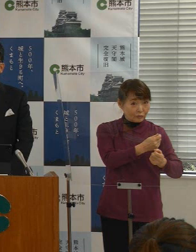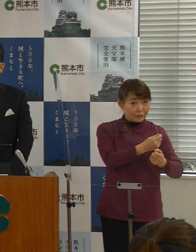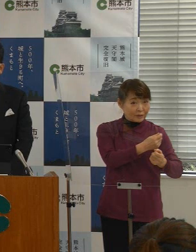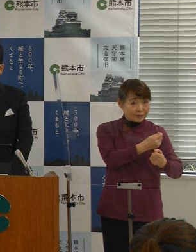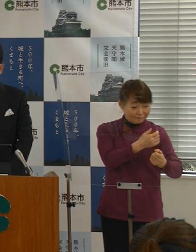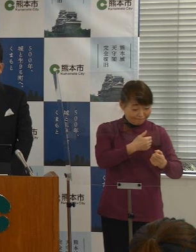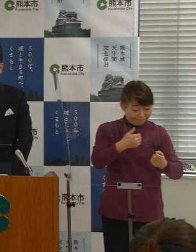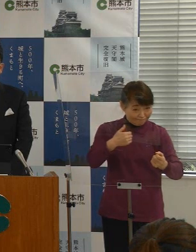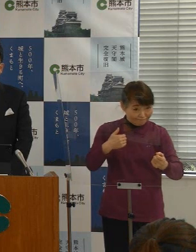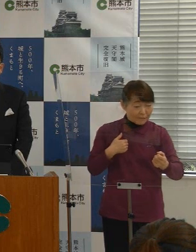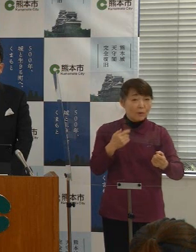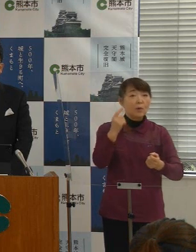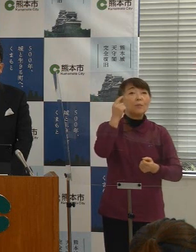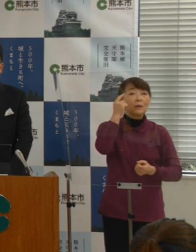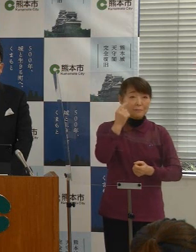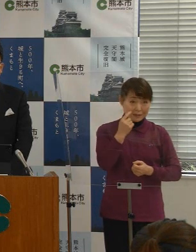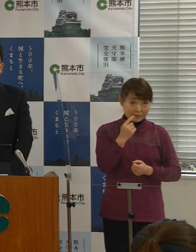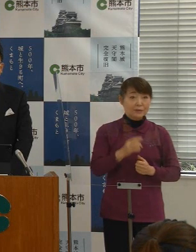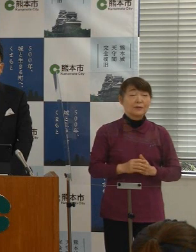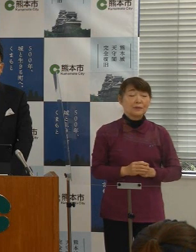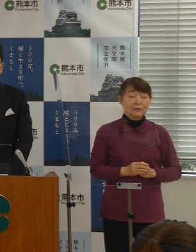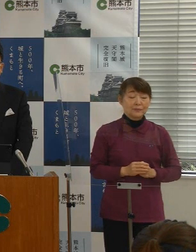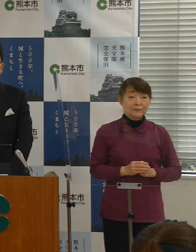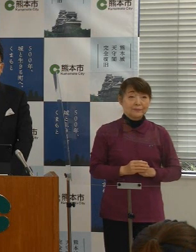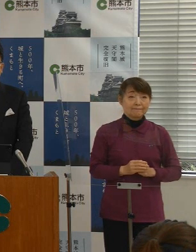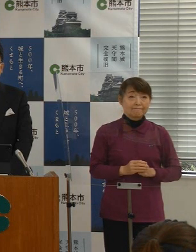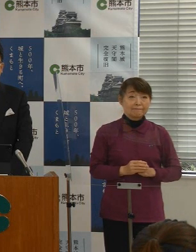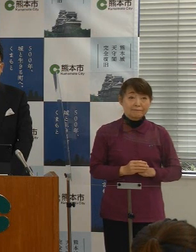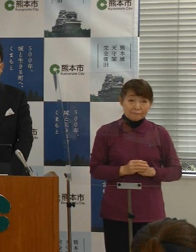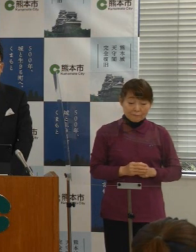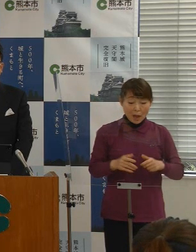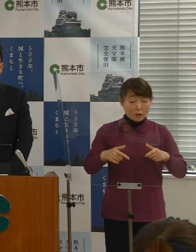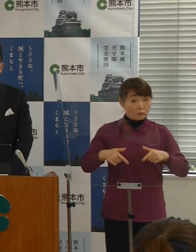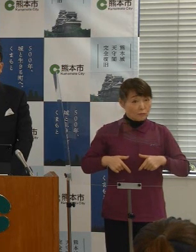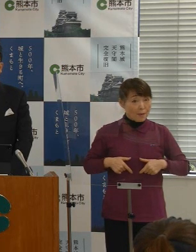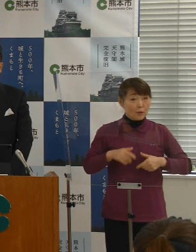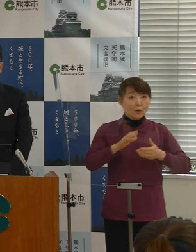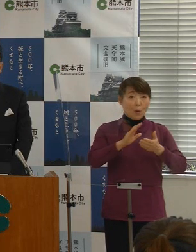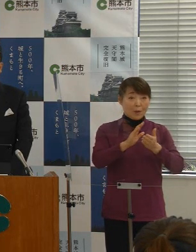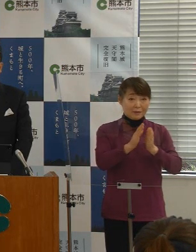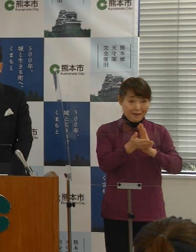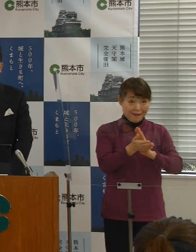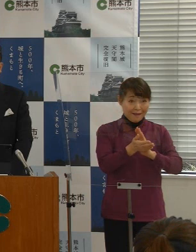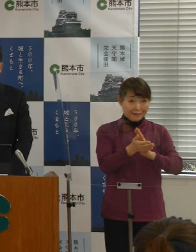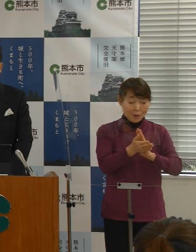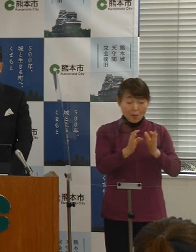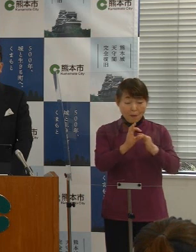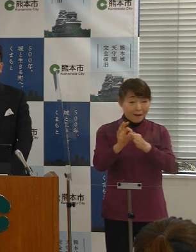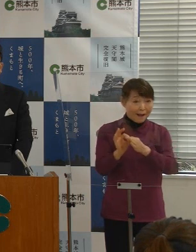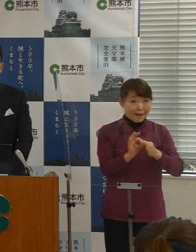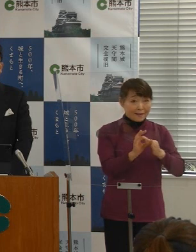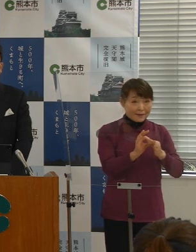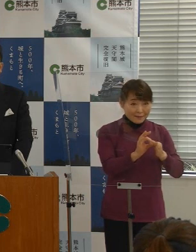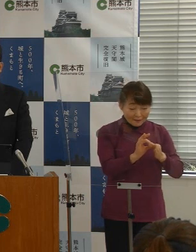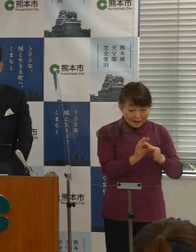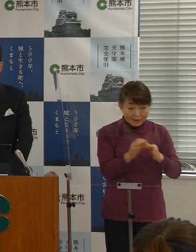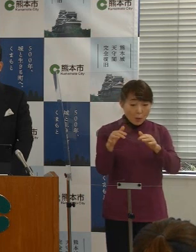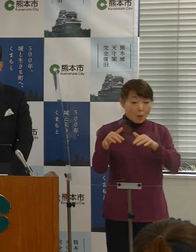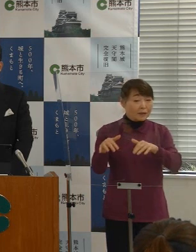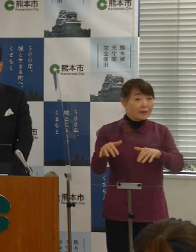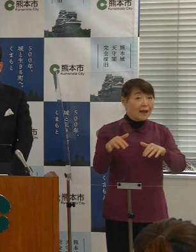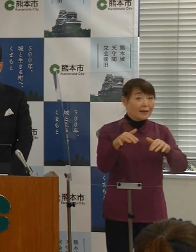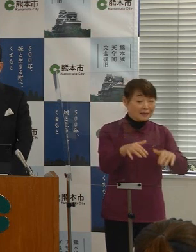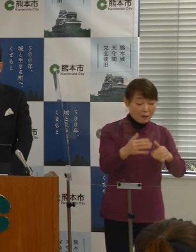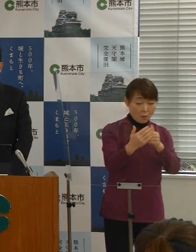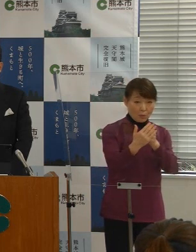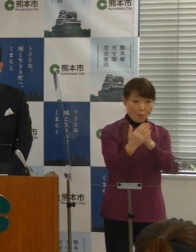思います。そして、熊本県や、関係機関の皆さんのご協力によりましてです